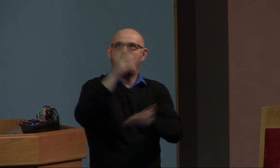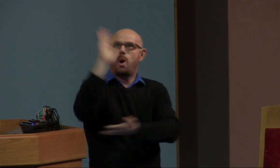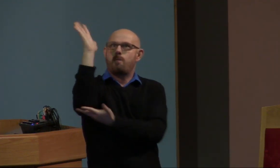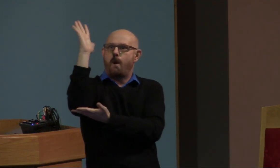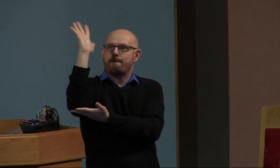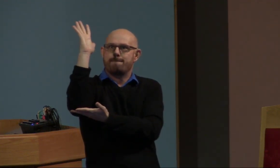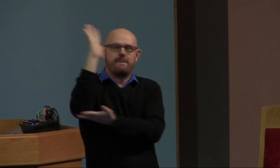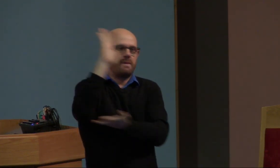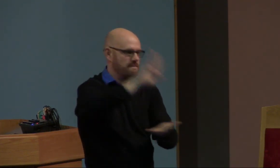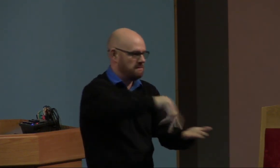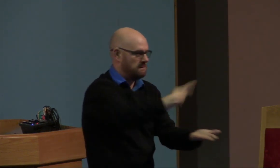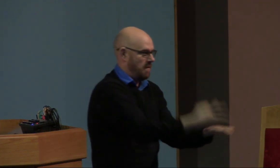word.